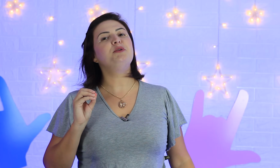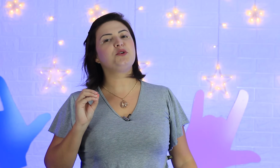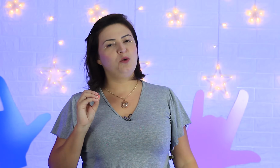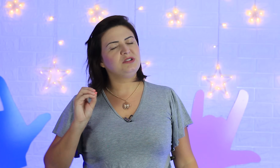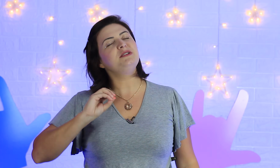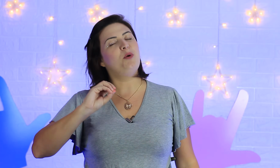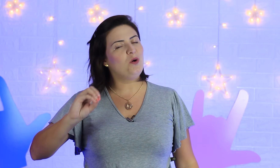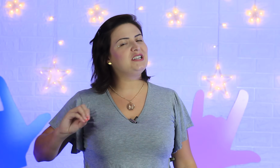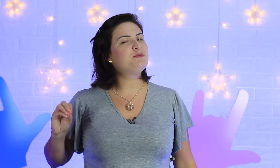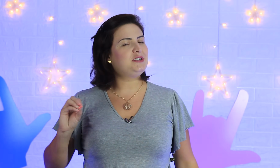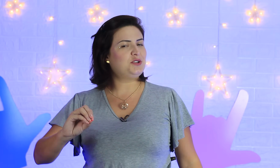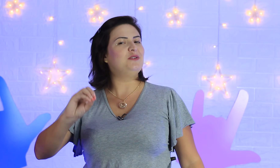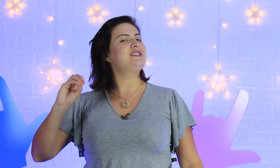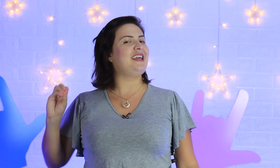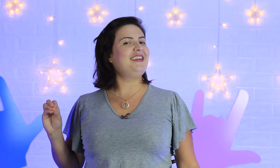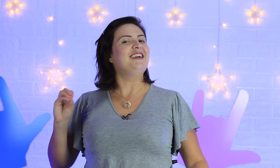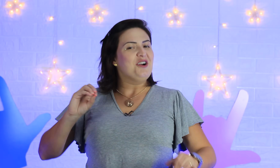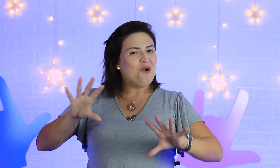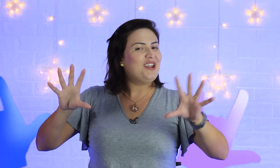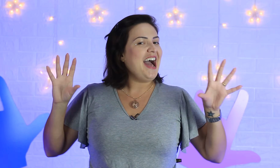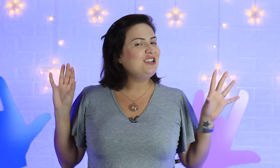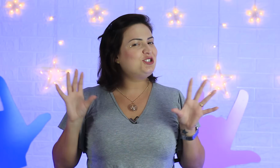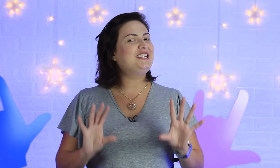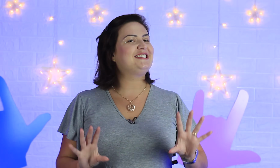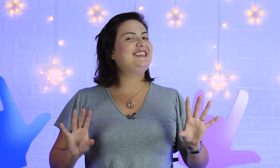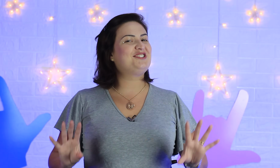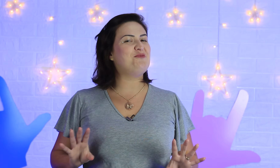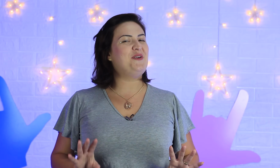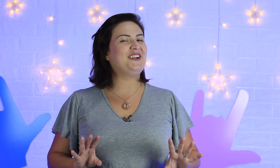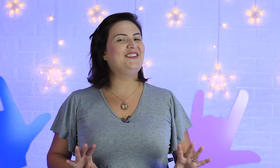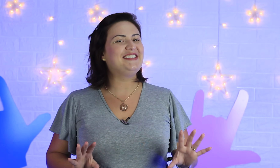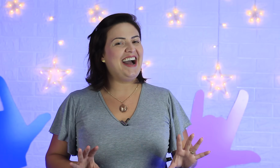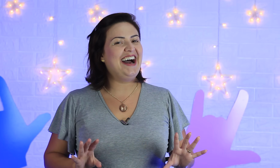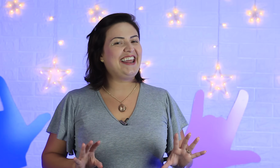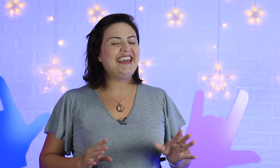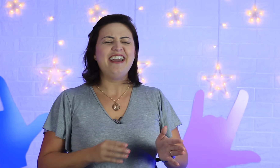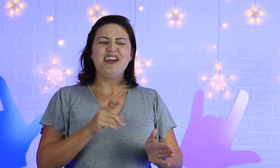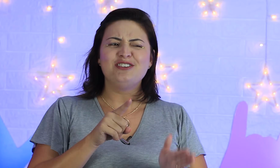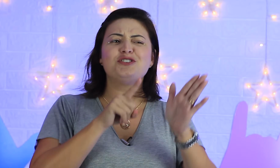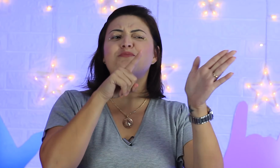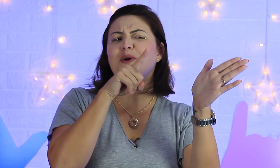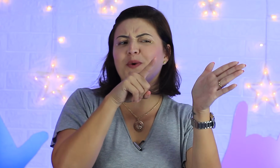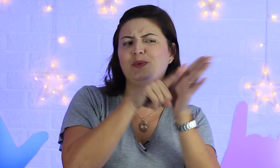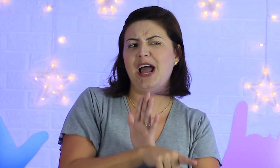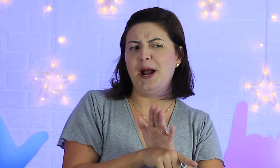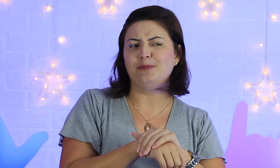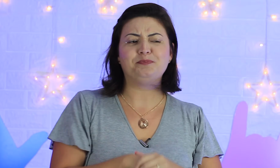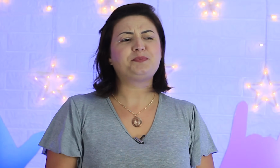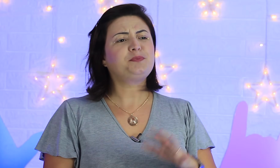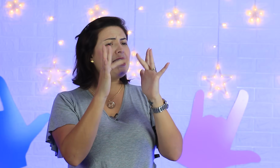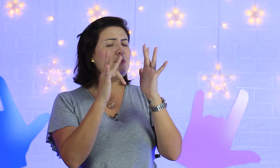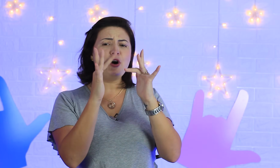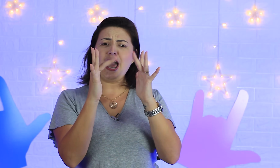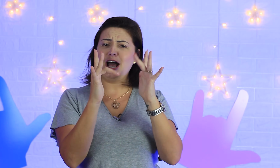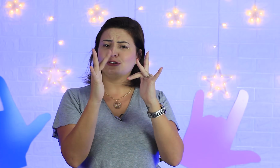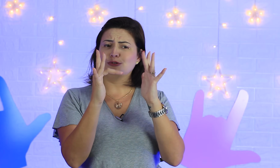pergunta poucas pessoas têm coragem, às vezes, de perguntar, hein? Deixa eu te perguntar. Namorado,